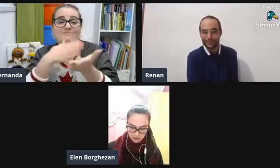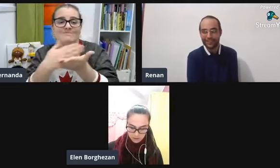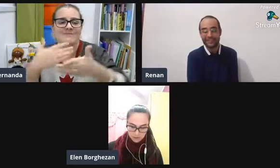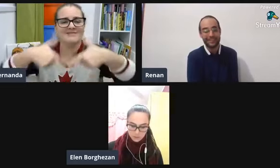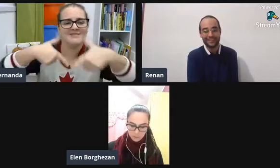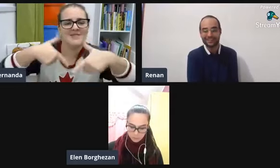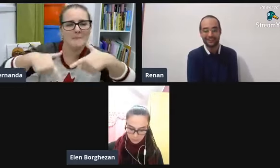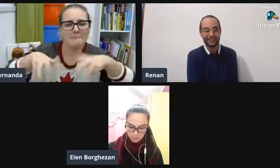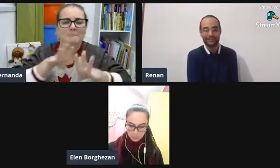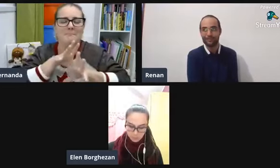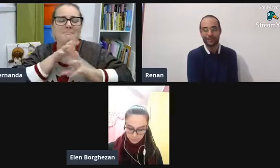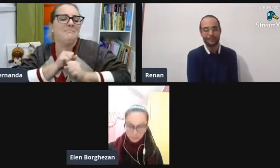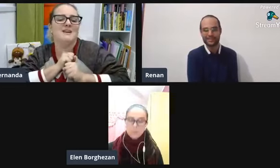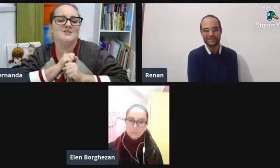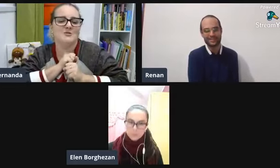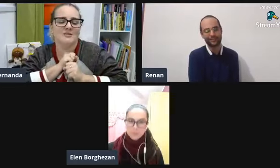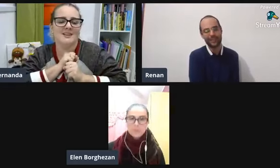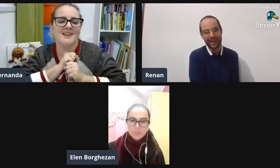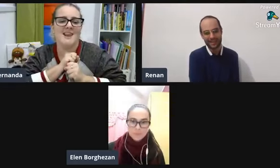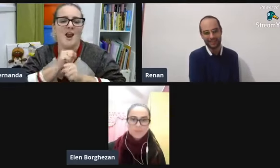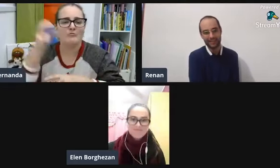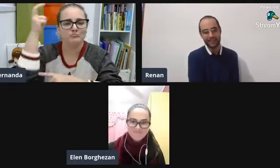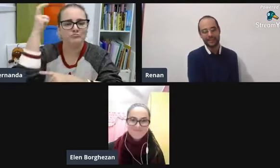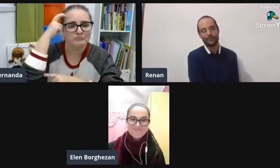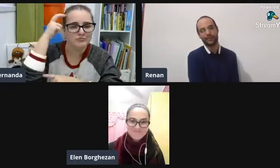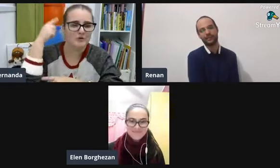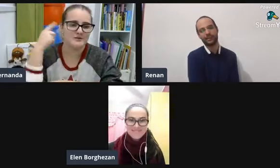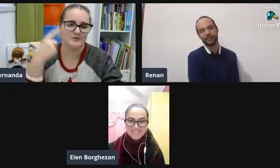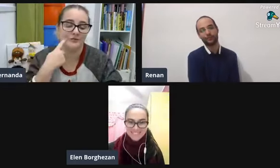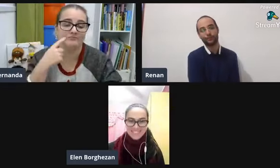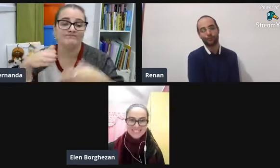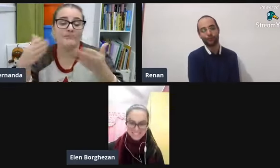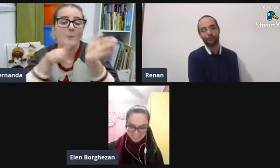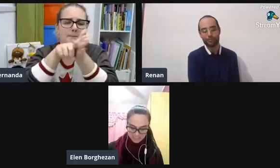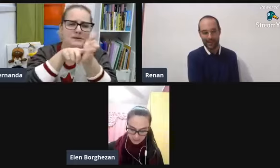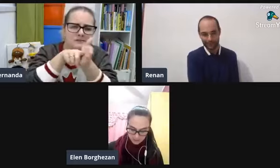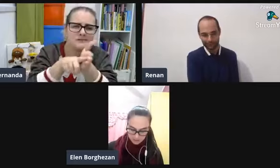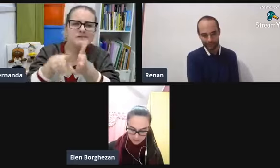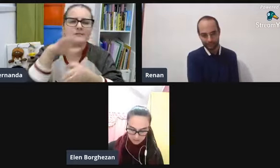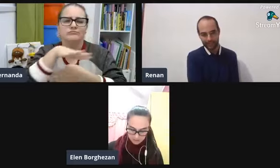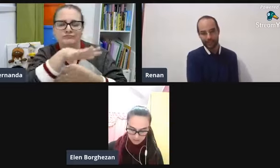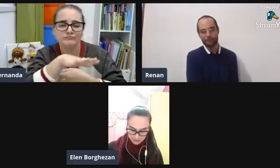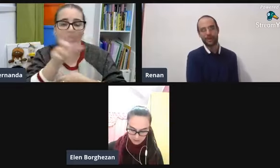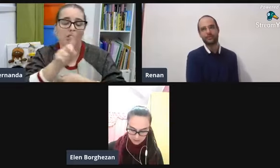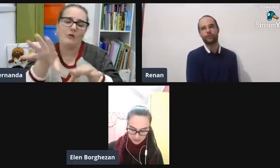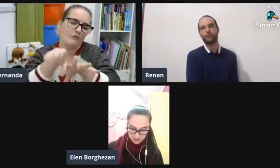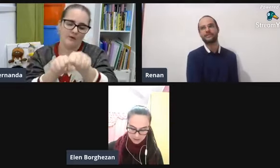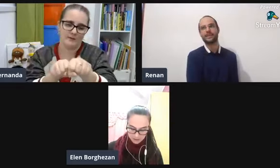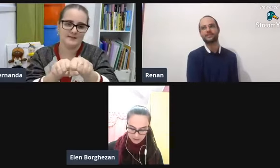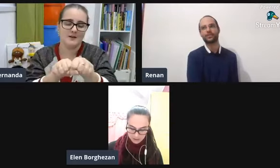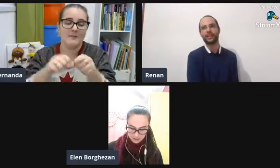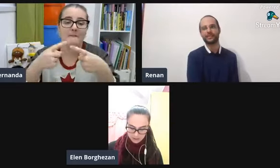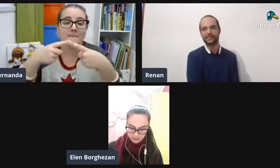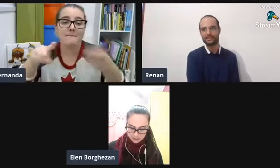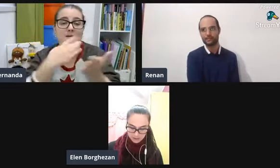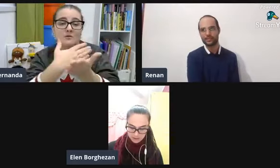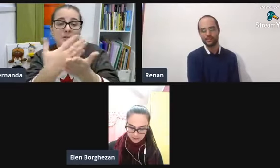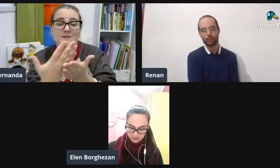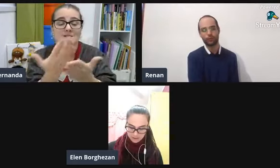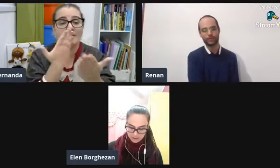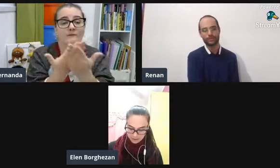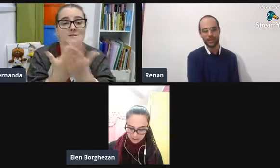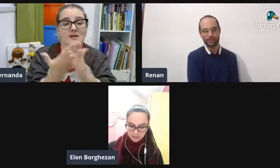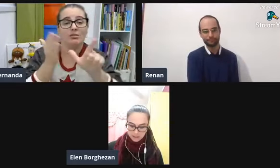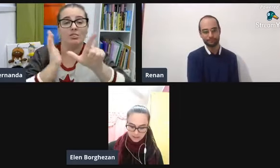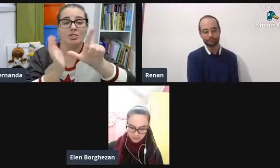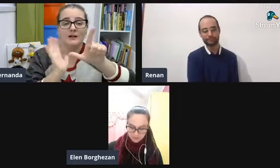cultura surda, e desde então eu venho pesquisando na área. Eu ainda não estou formado, mas eu comecei a estudar letras Libras,